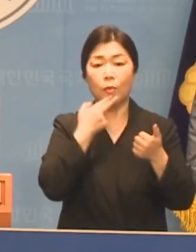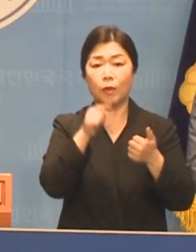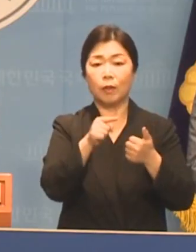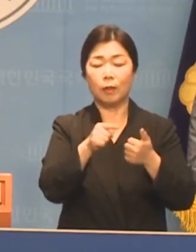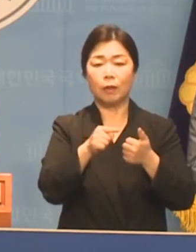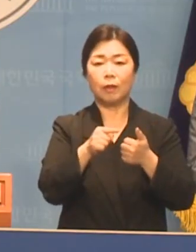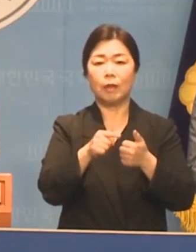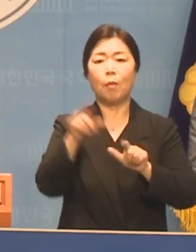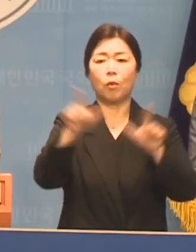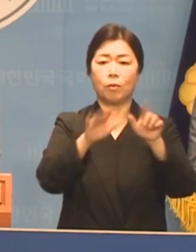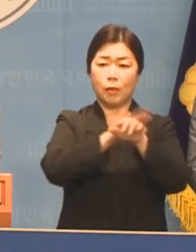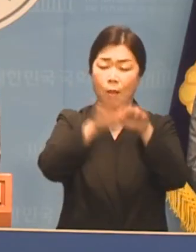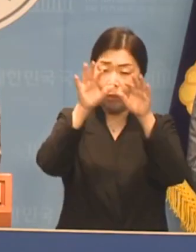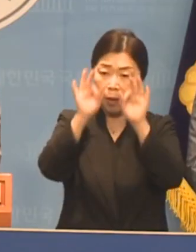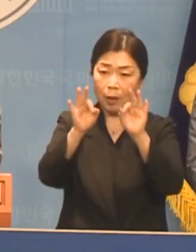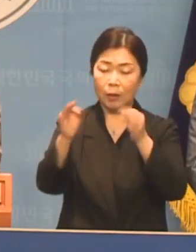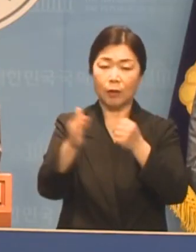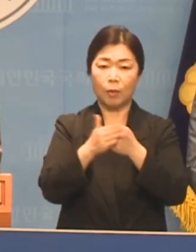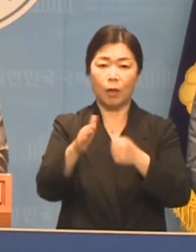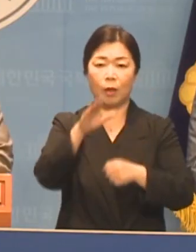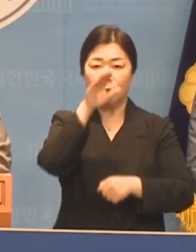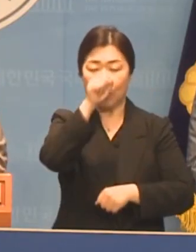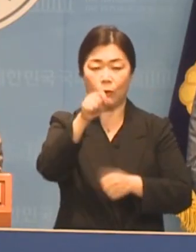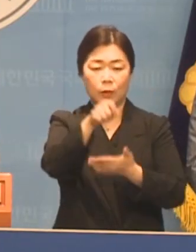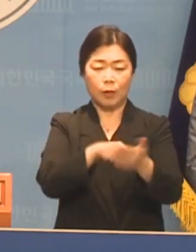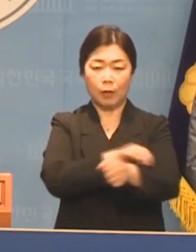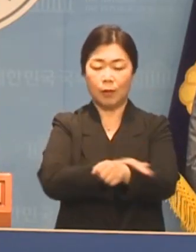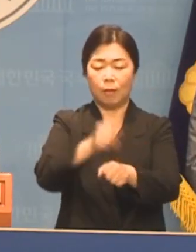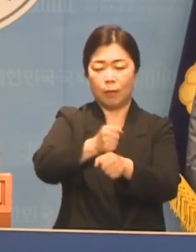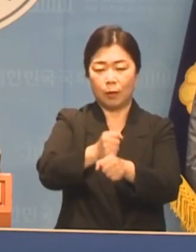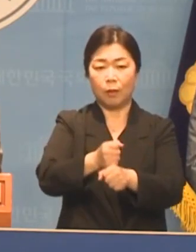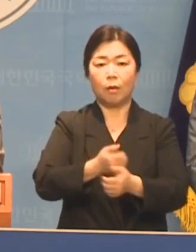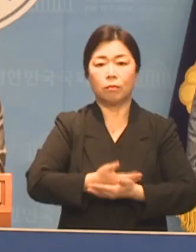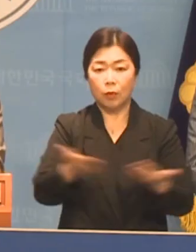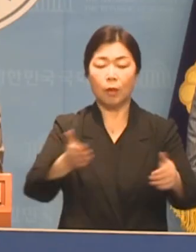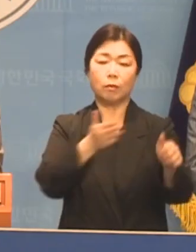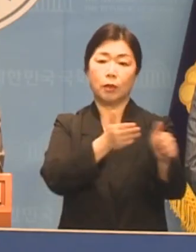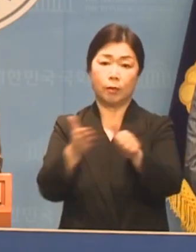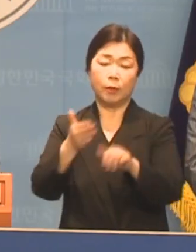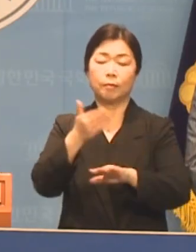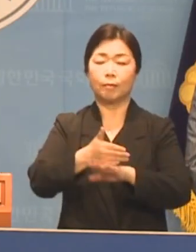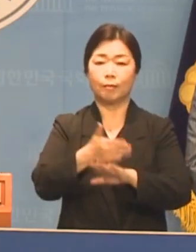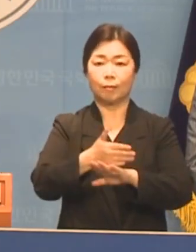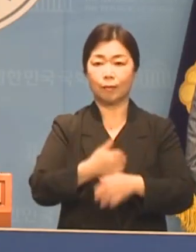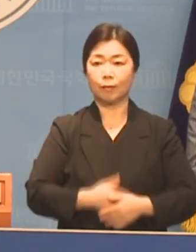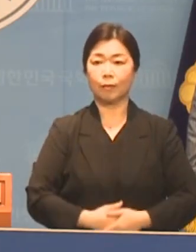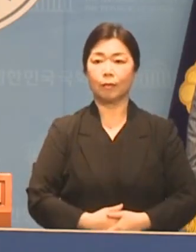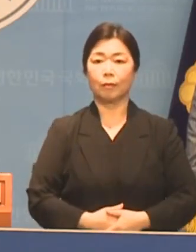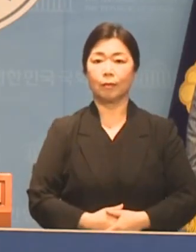모습을 잘 보셔서 좋은 기사 작성해 주시면 감사하겠습니다. 고맙습니다.